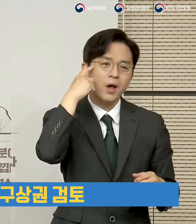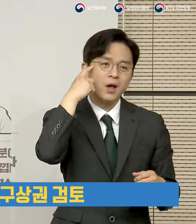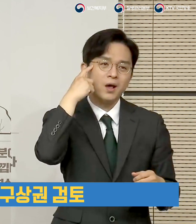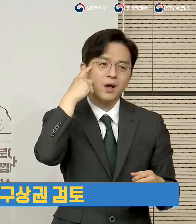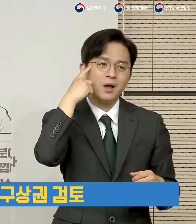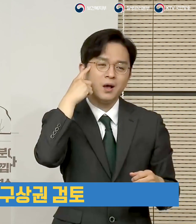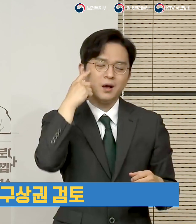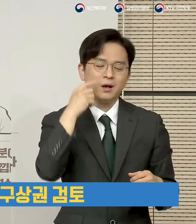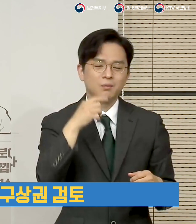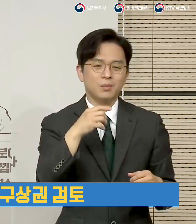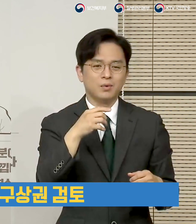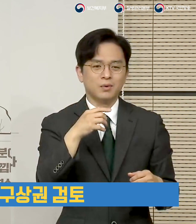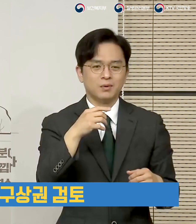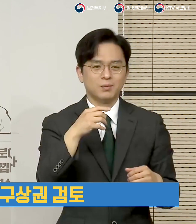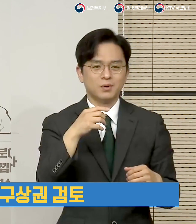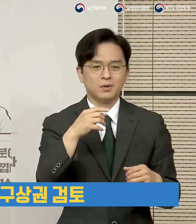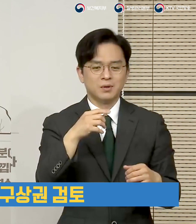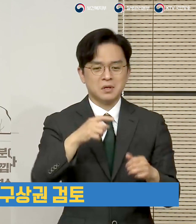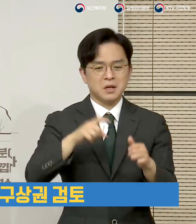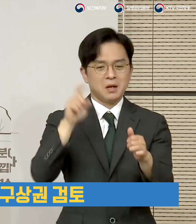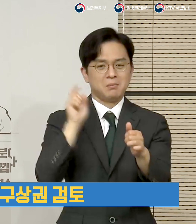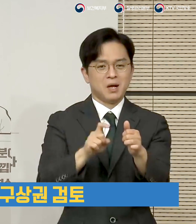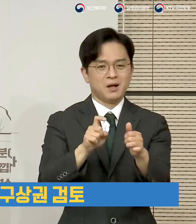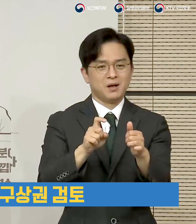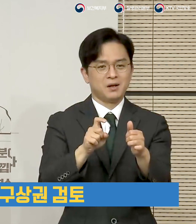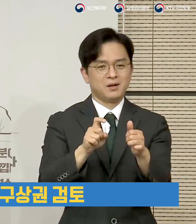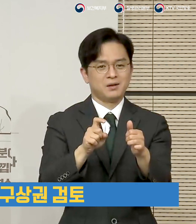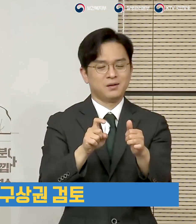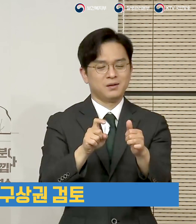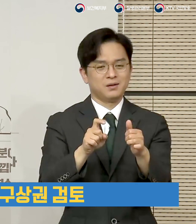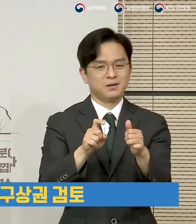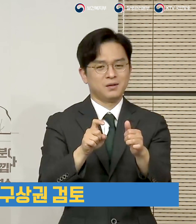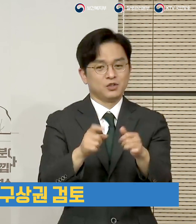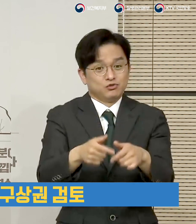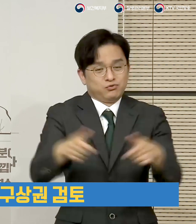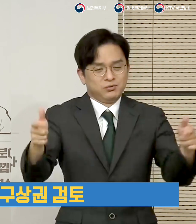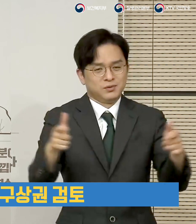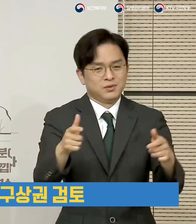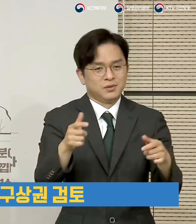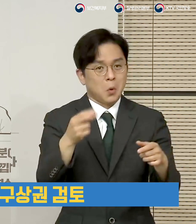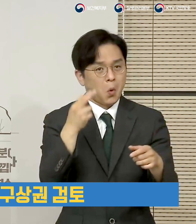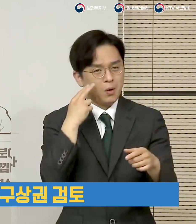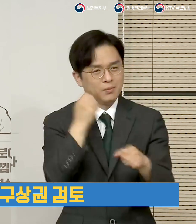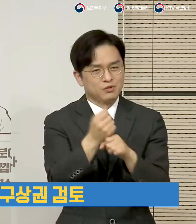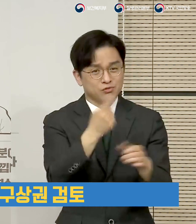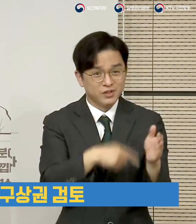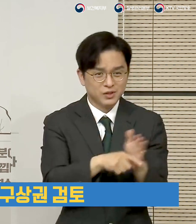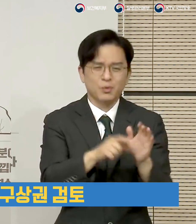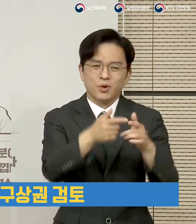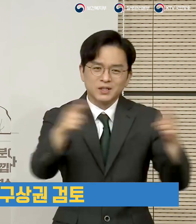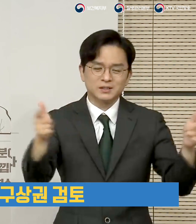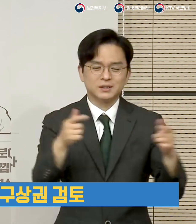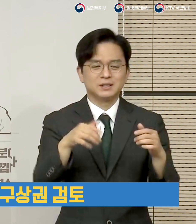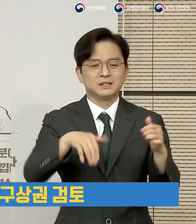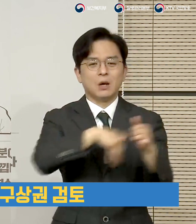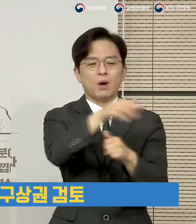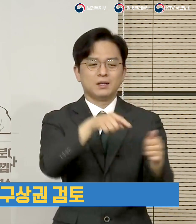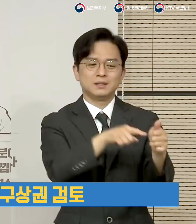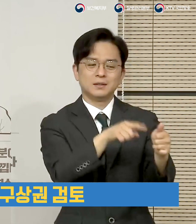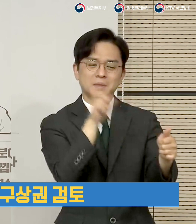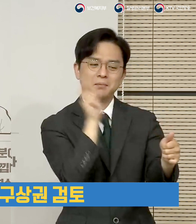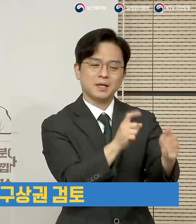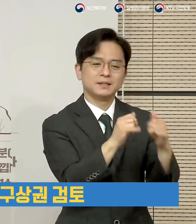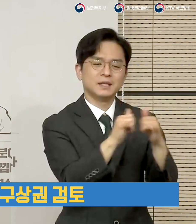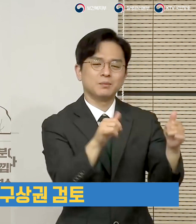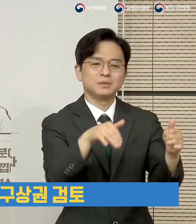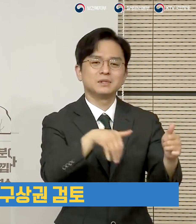상당한 수준의 과오가 인정된다고 판단될 때 구상권적을 검토할 수 있게 됩니다. 그렇지 않고서는 이 구상권이라고 하는